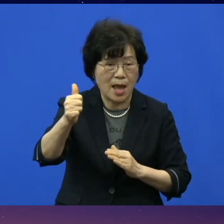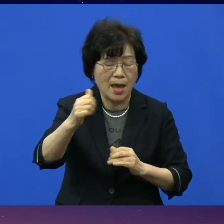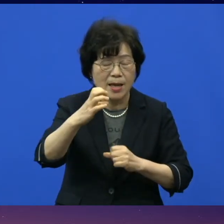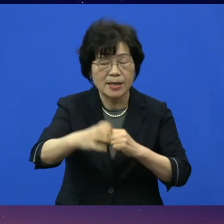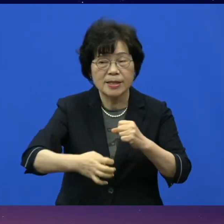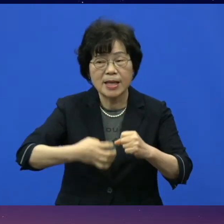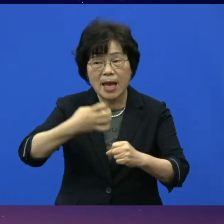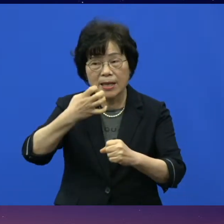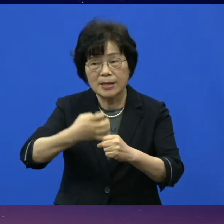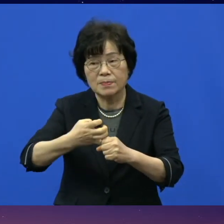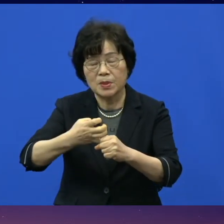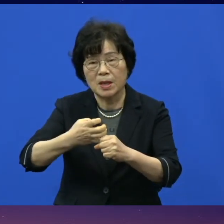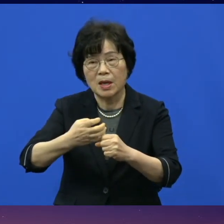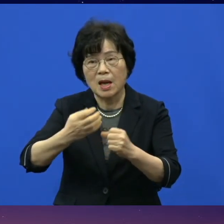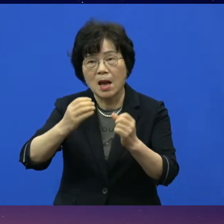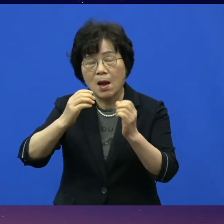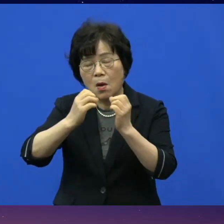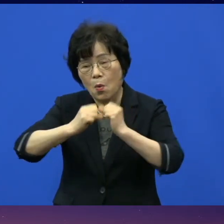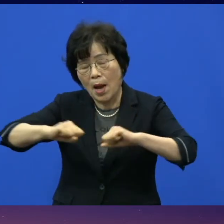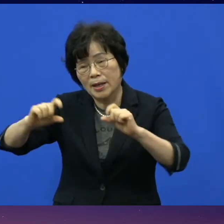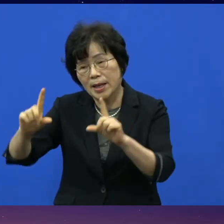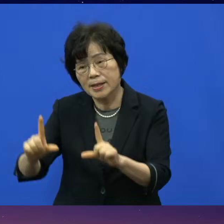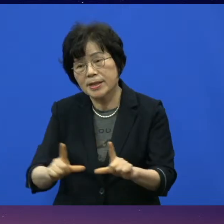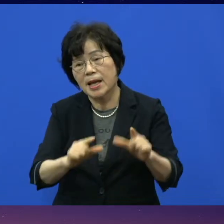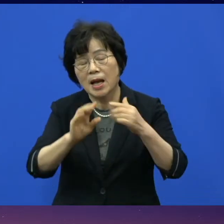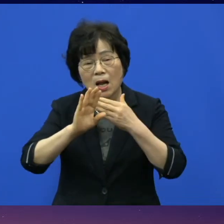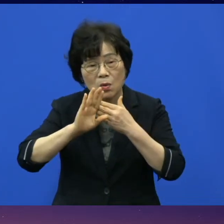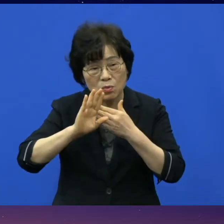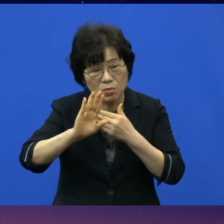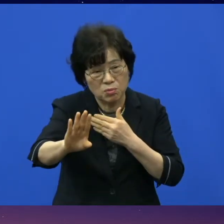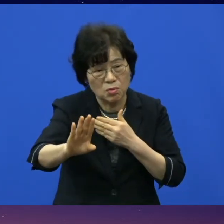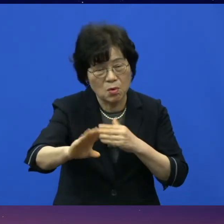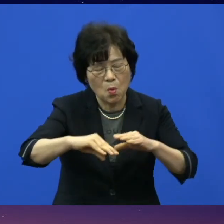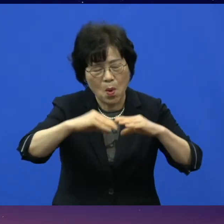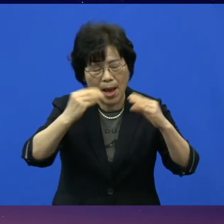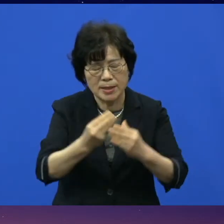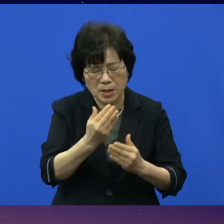광야를 지나다 보니까 완전히 흙수저가 됐어요.